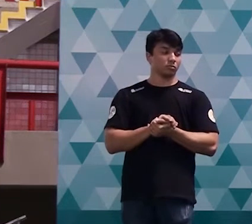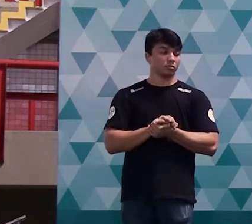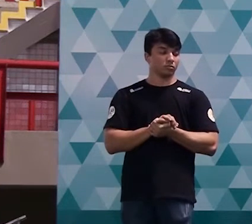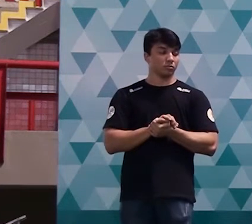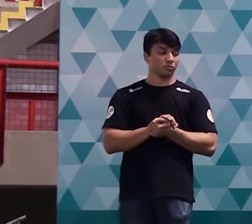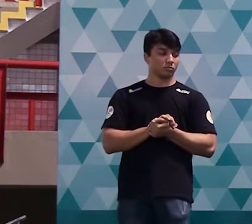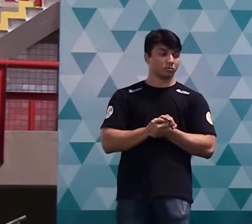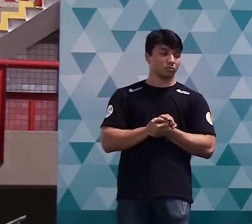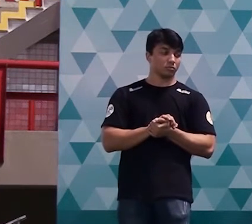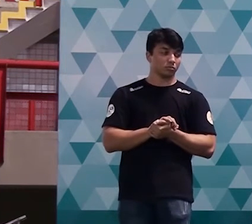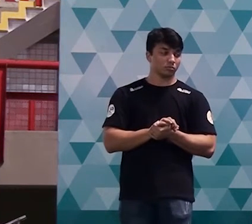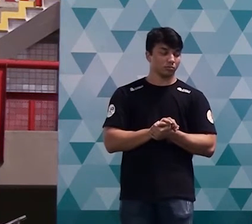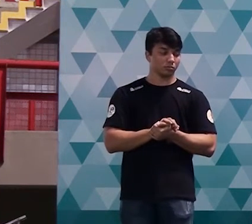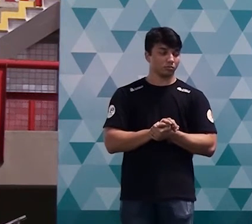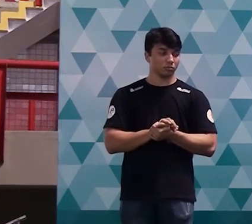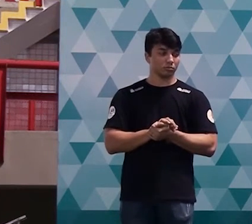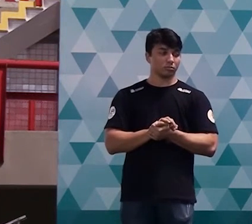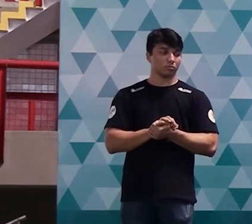Oi?